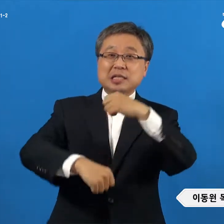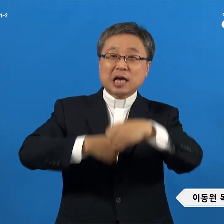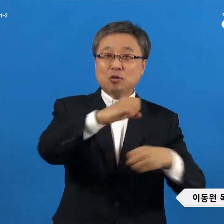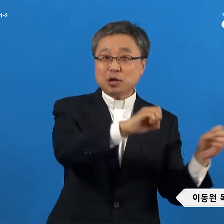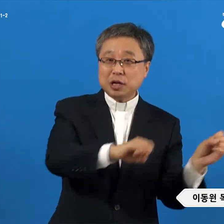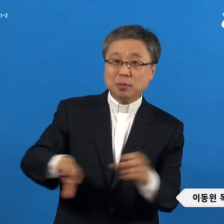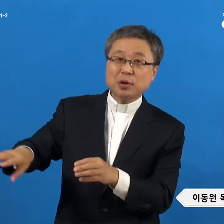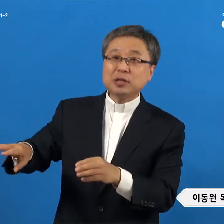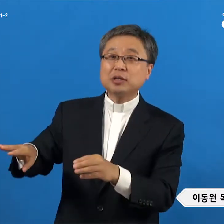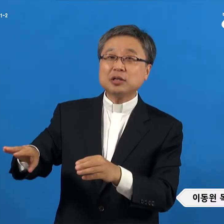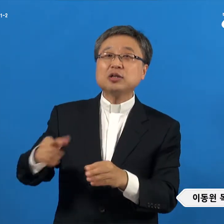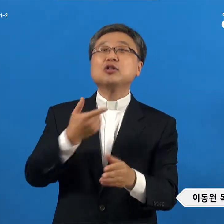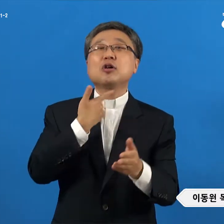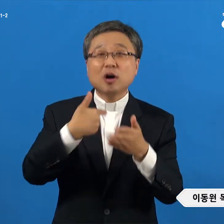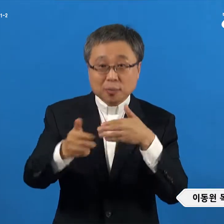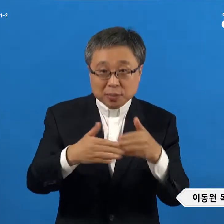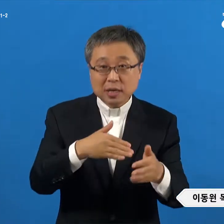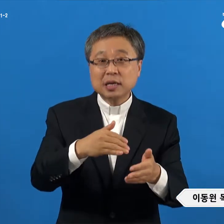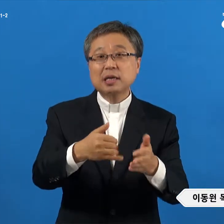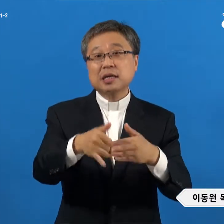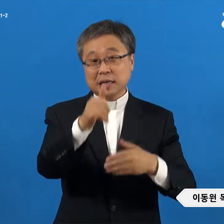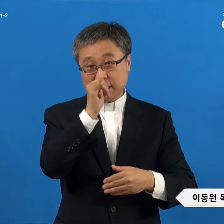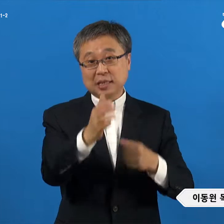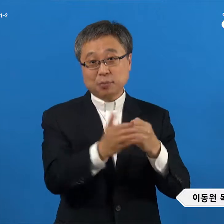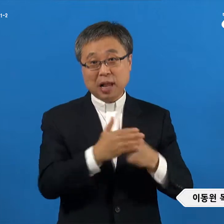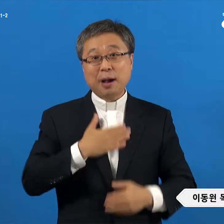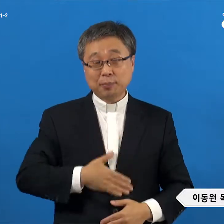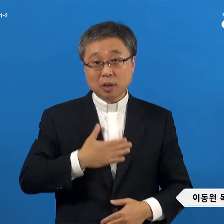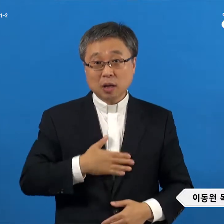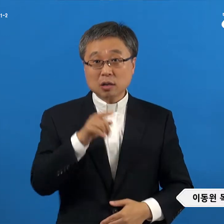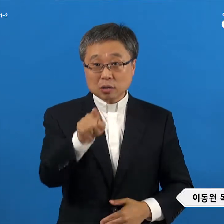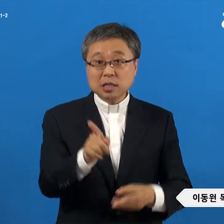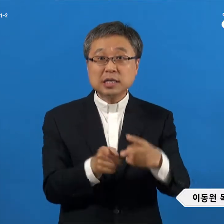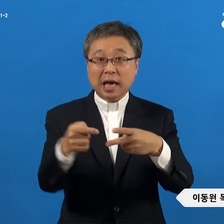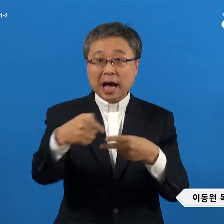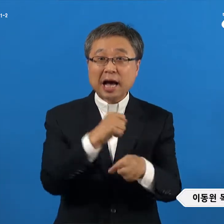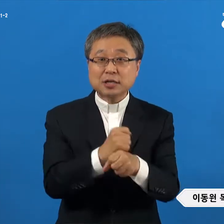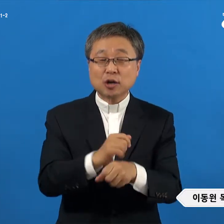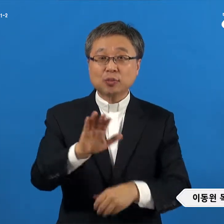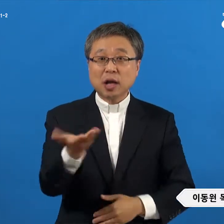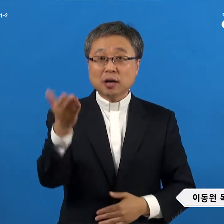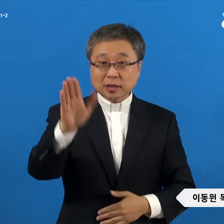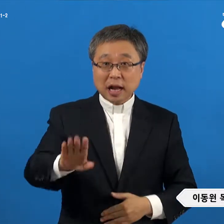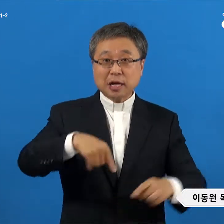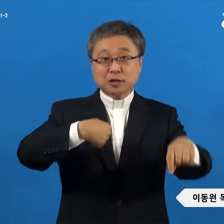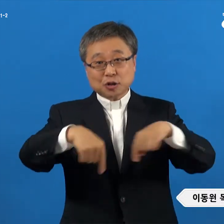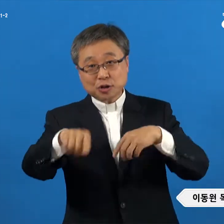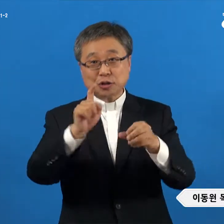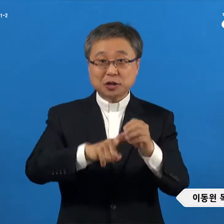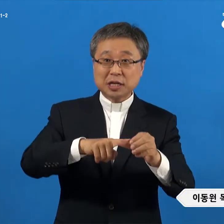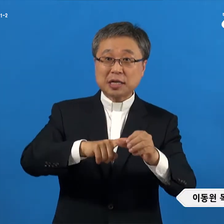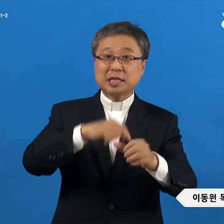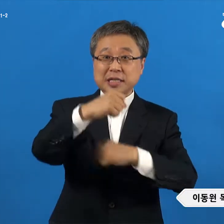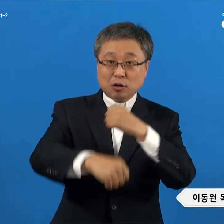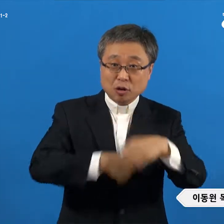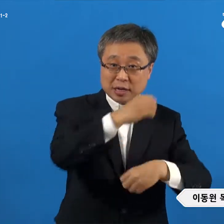있습니다. 그래서 그런 거예요. 그걸 이해하셔야 합니다. 그러나 이런 정치적인 자유의 상실, 사회적